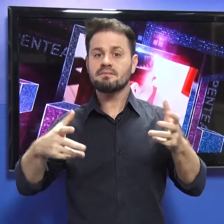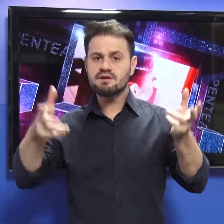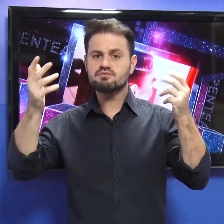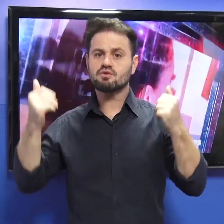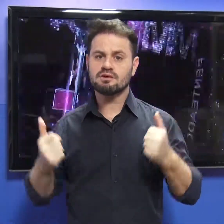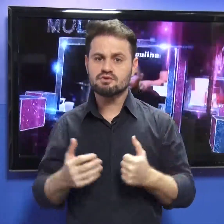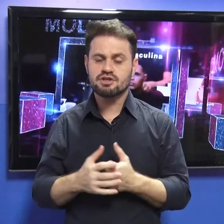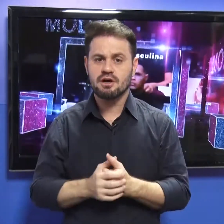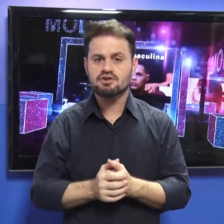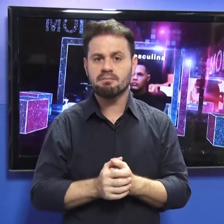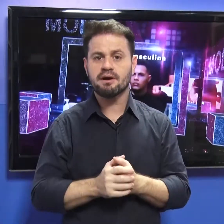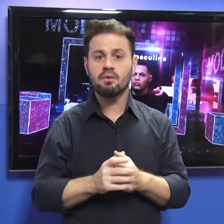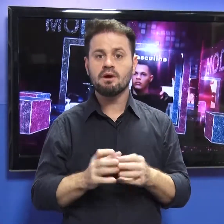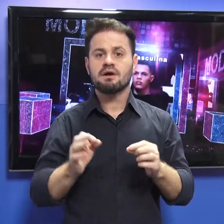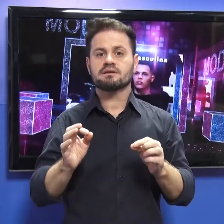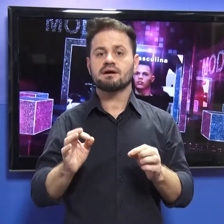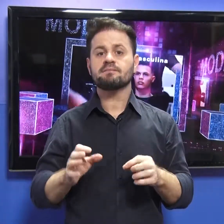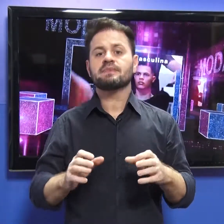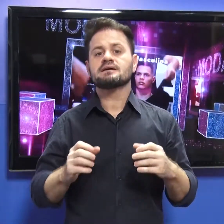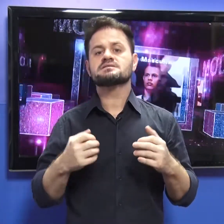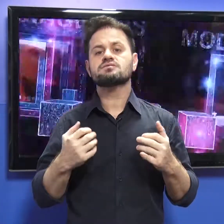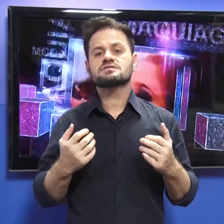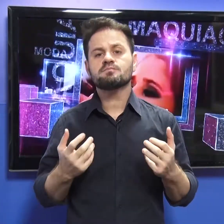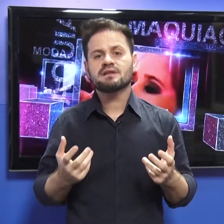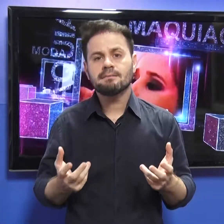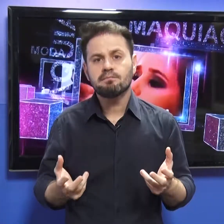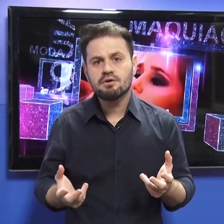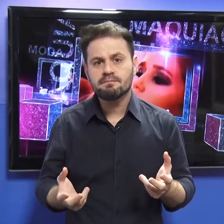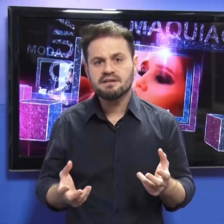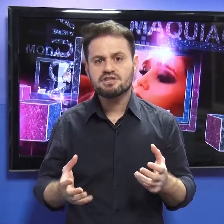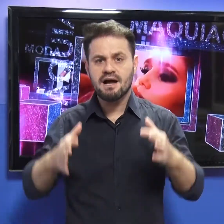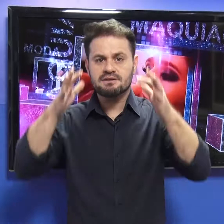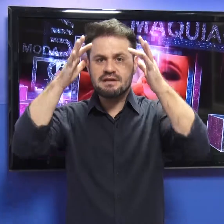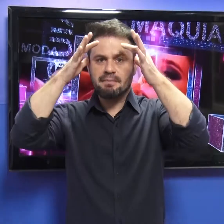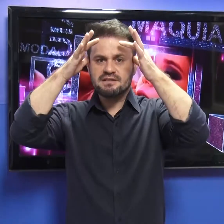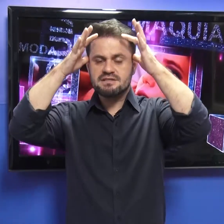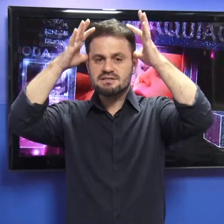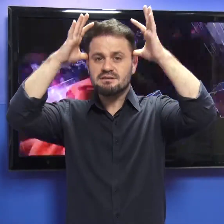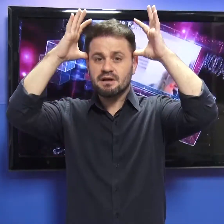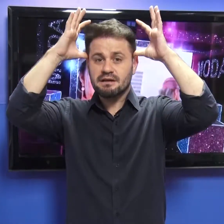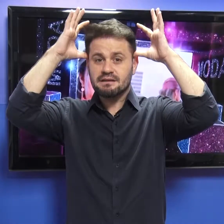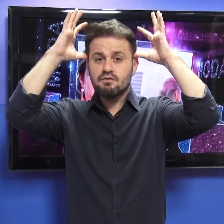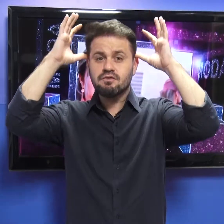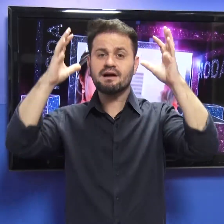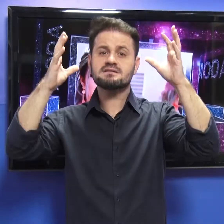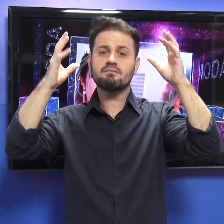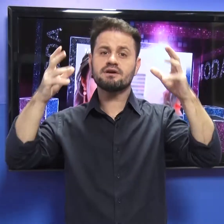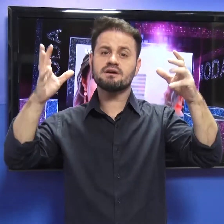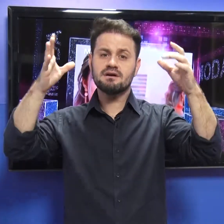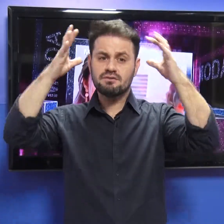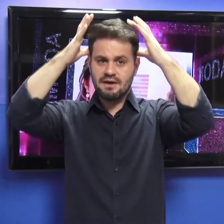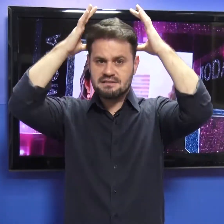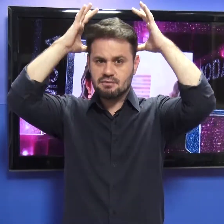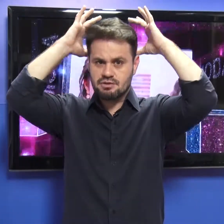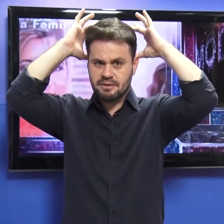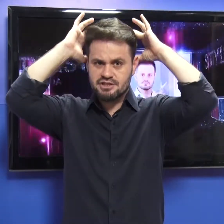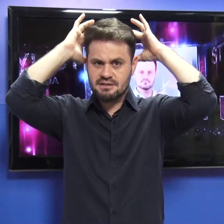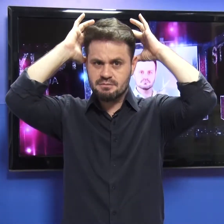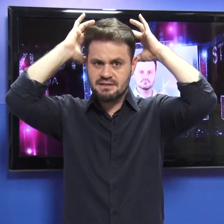mesmo quando tirar o chapéu se você optar por penteados a parte de cima não faça moicano faça muito penteados mais